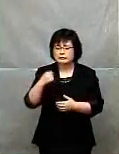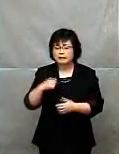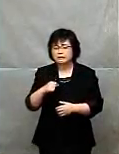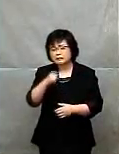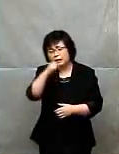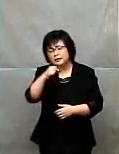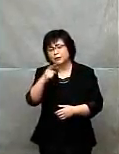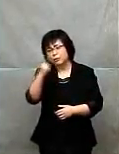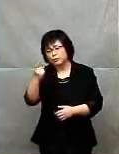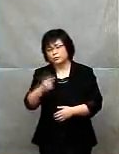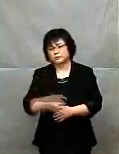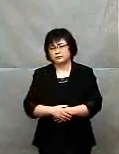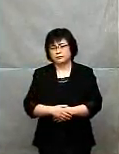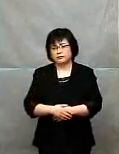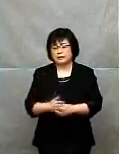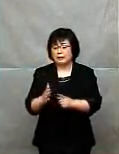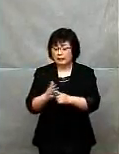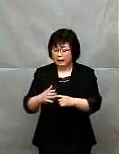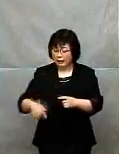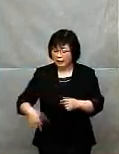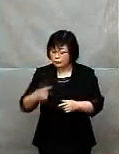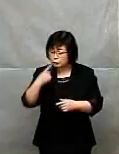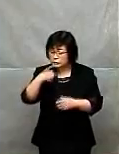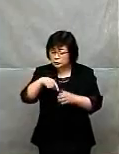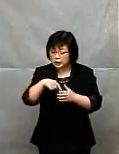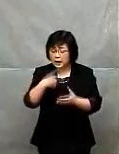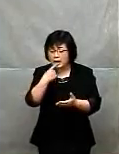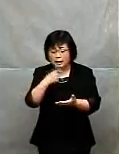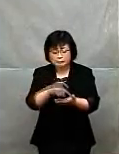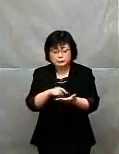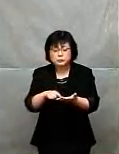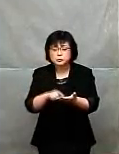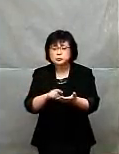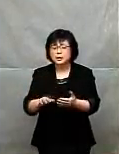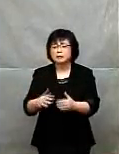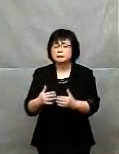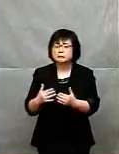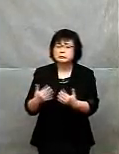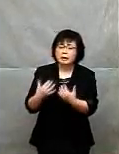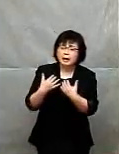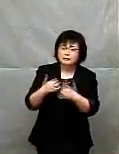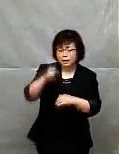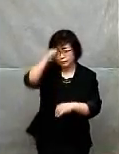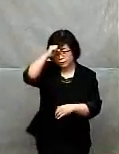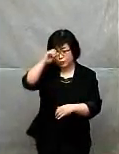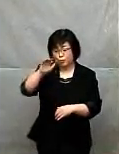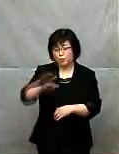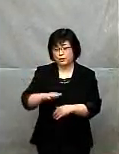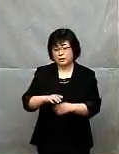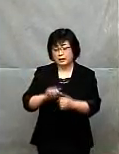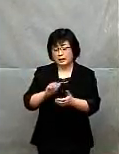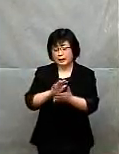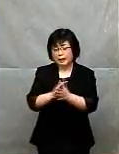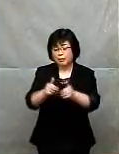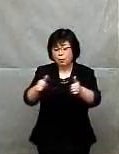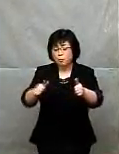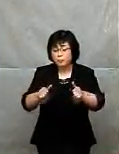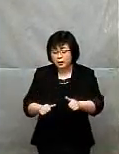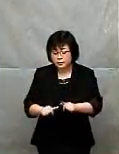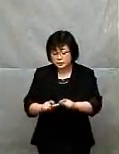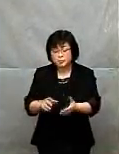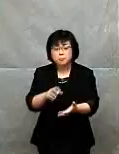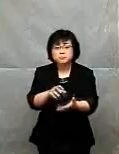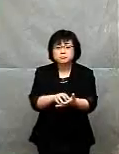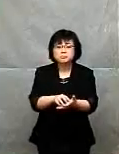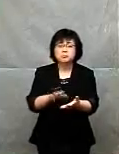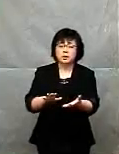で、手足や口の中に発疹ができる感染症です。県のホームページでもお知らせをしております